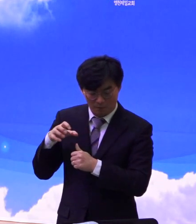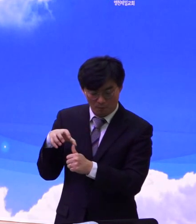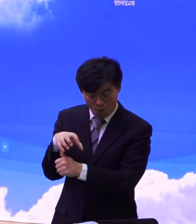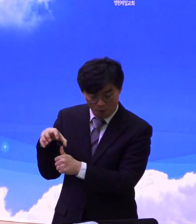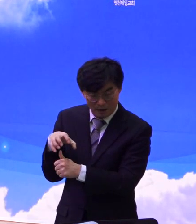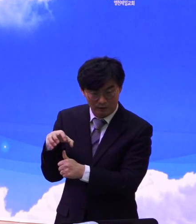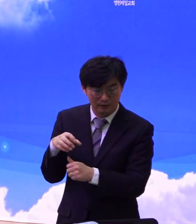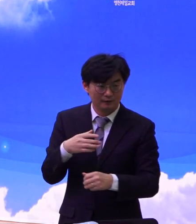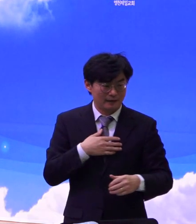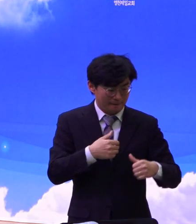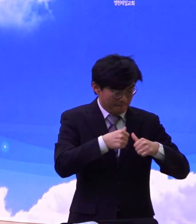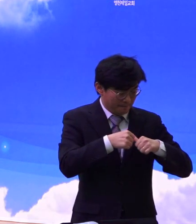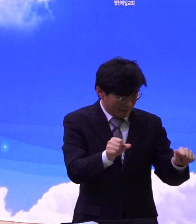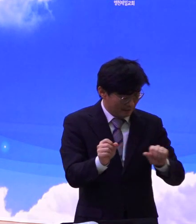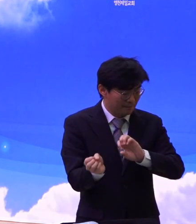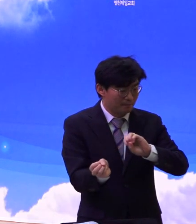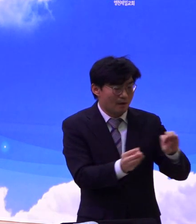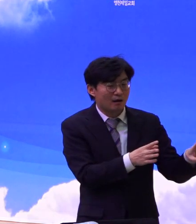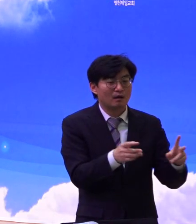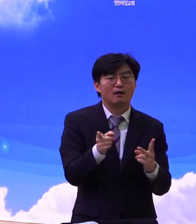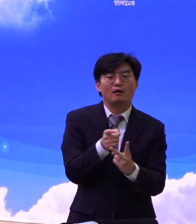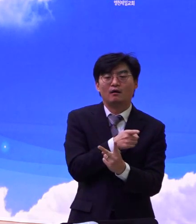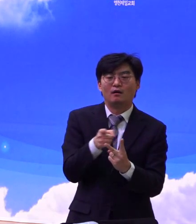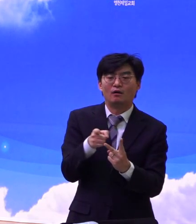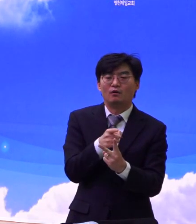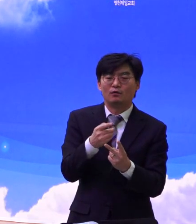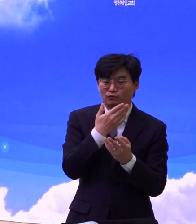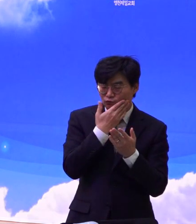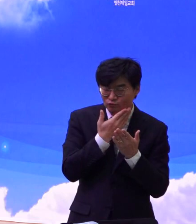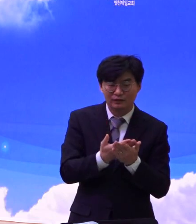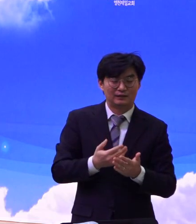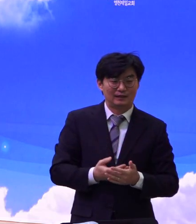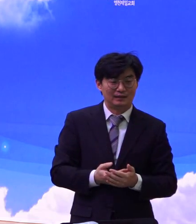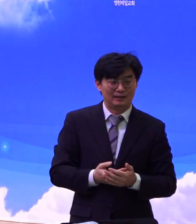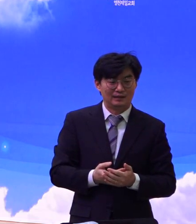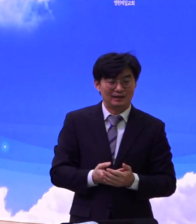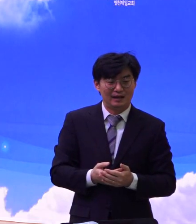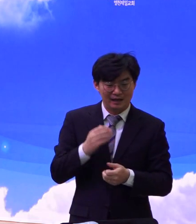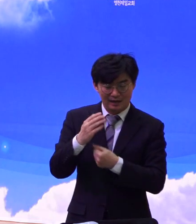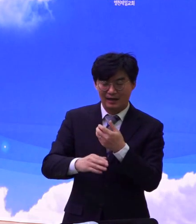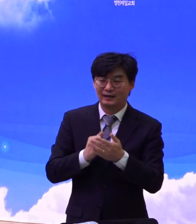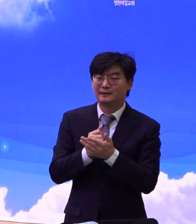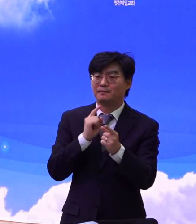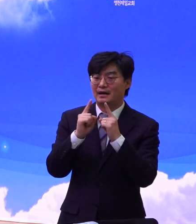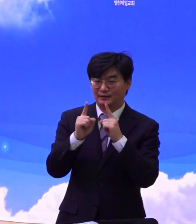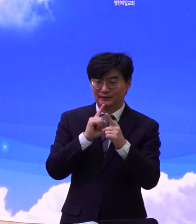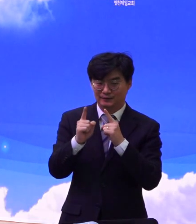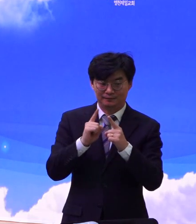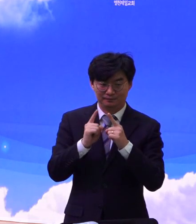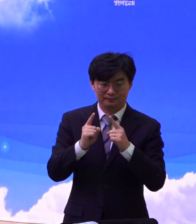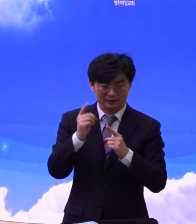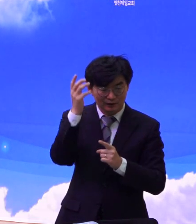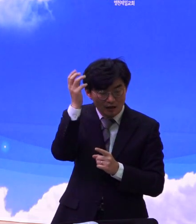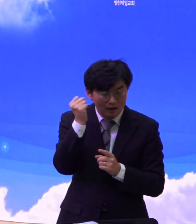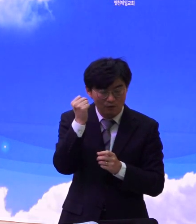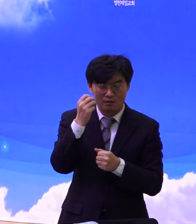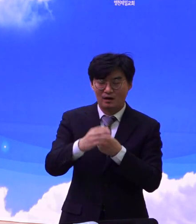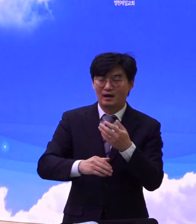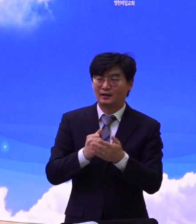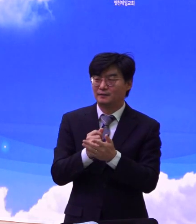무엇일까요? 그 기준이 하나님의 말씀, 진리라고 하는 것입니다.